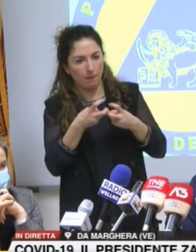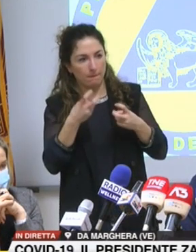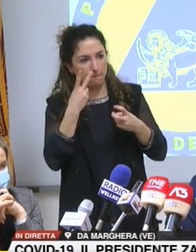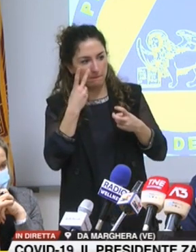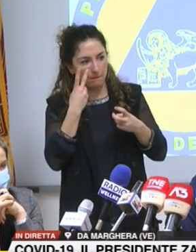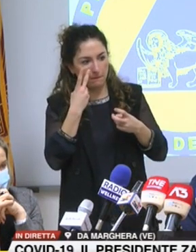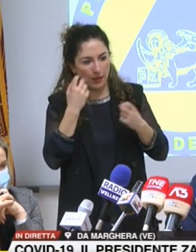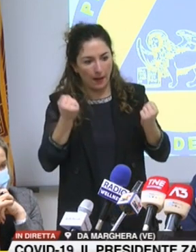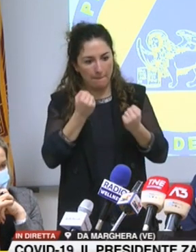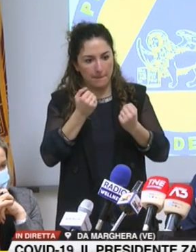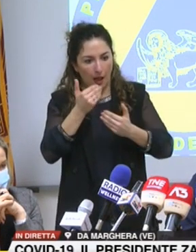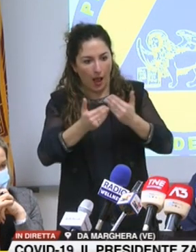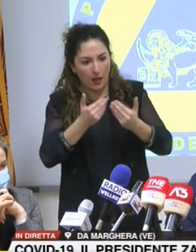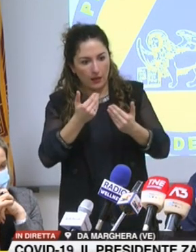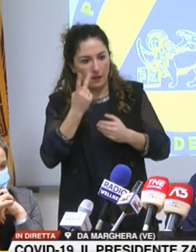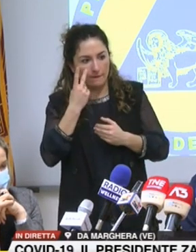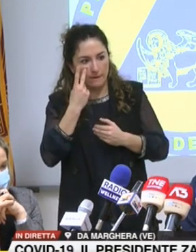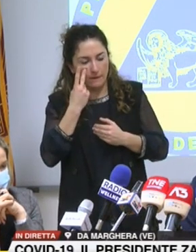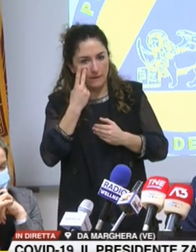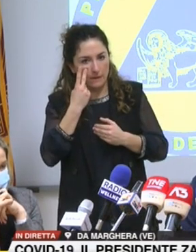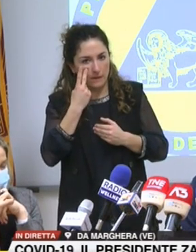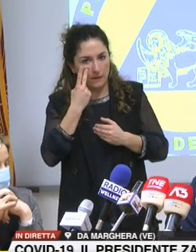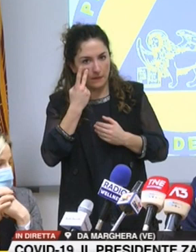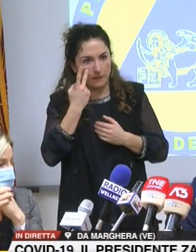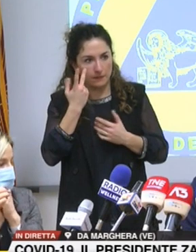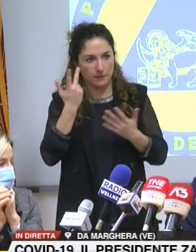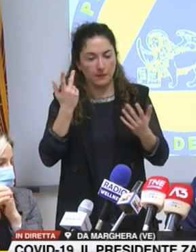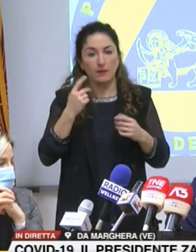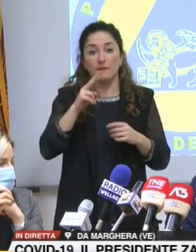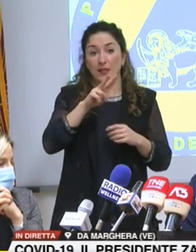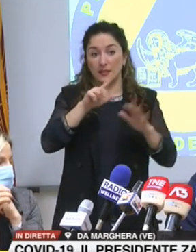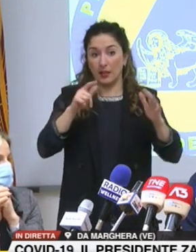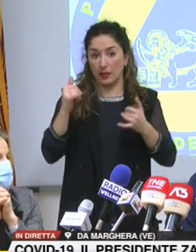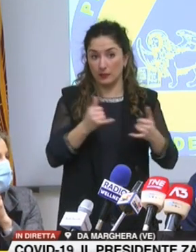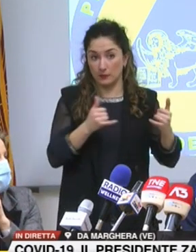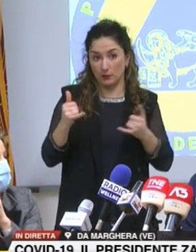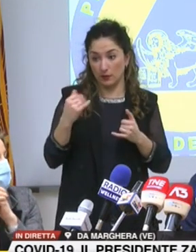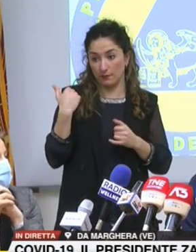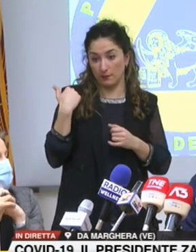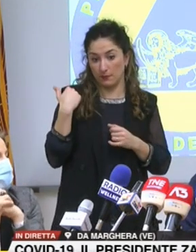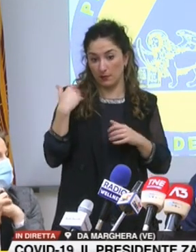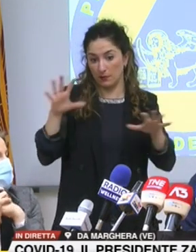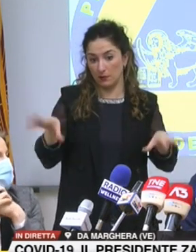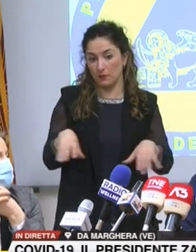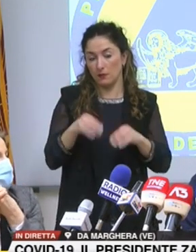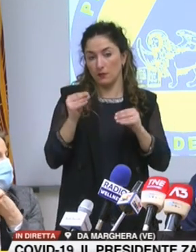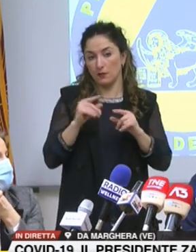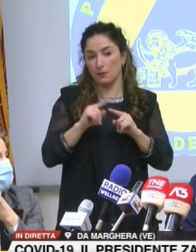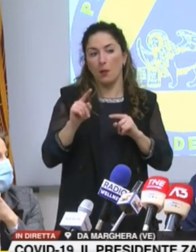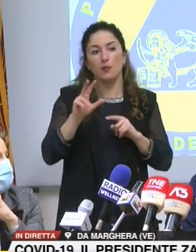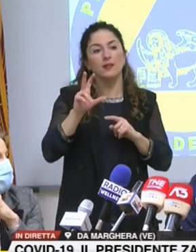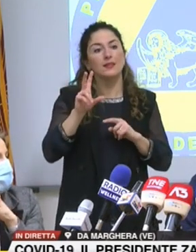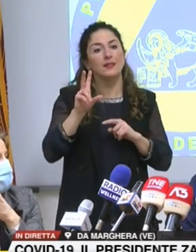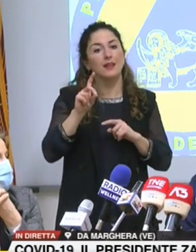sviluppo della campagna. Sicuramente noi, appena cominciato il 27 dicembre, e poi progressivamente dal